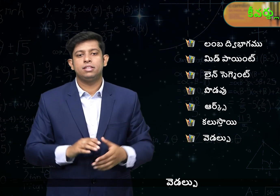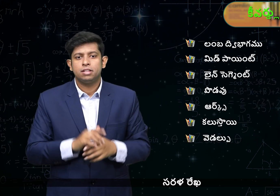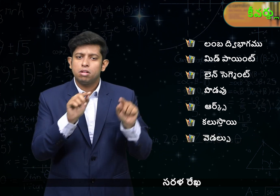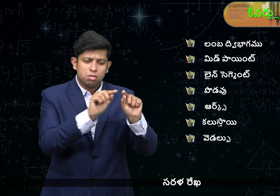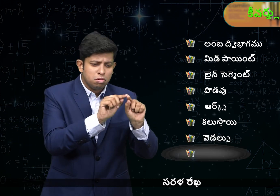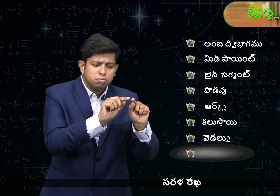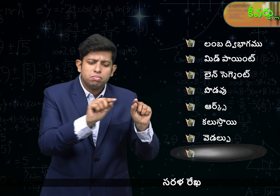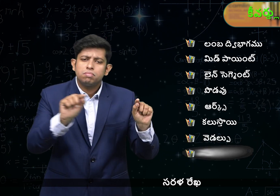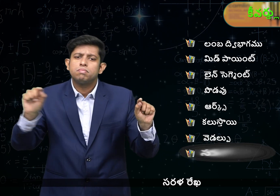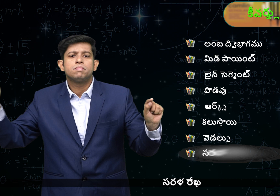సరళ రేఖ.